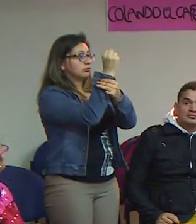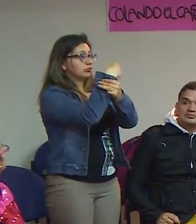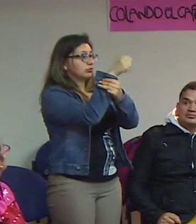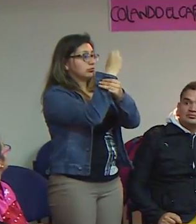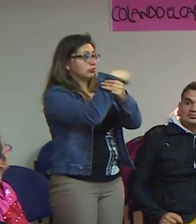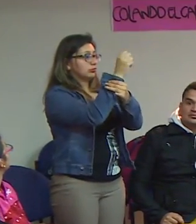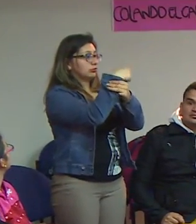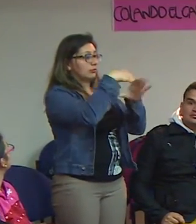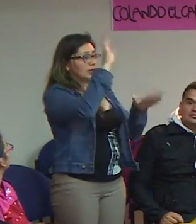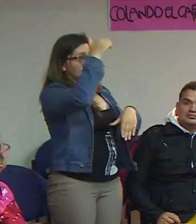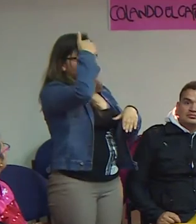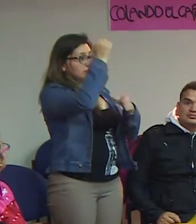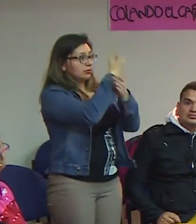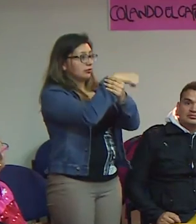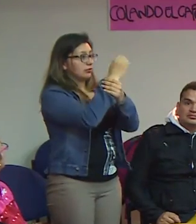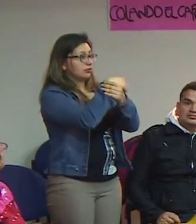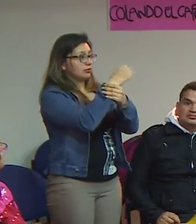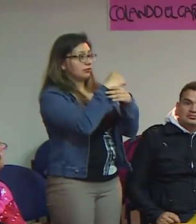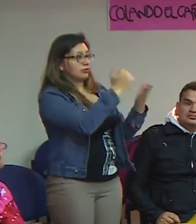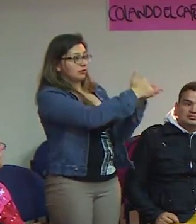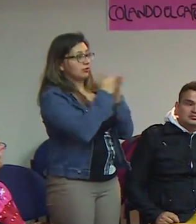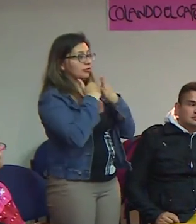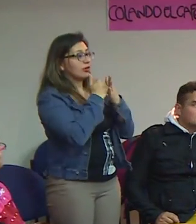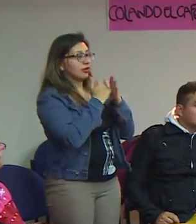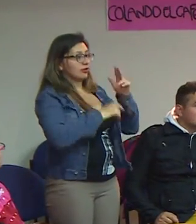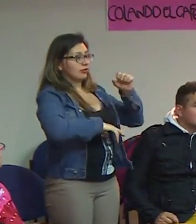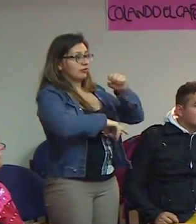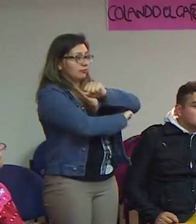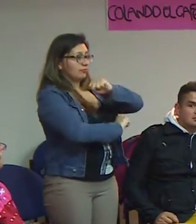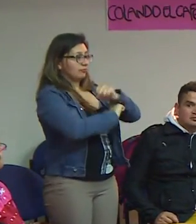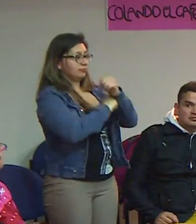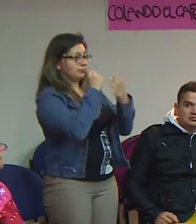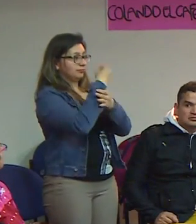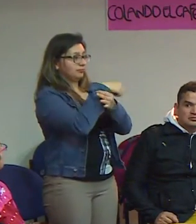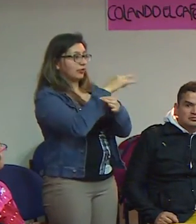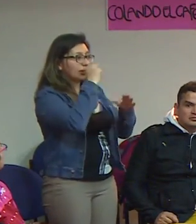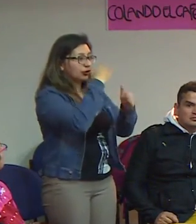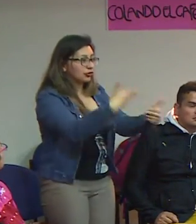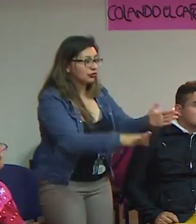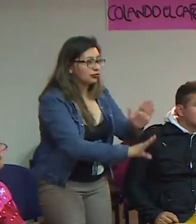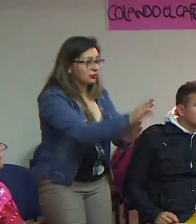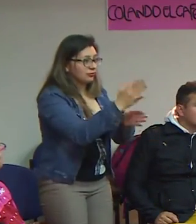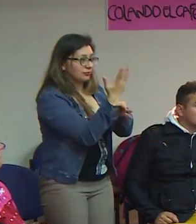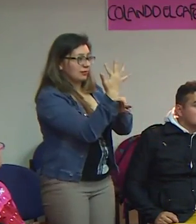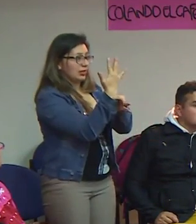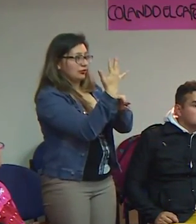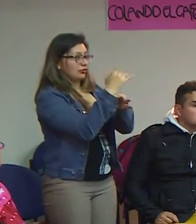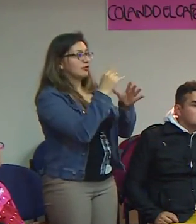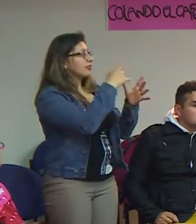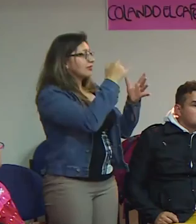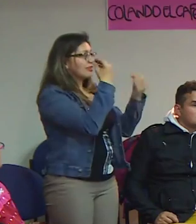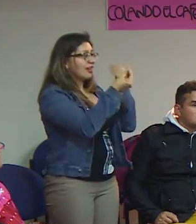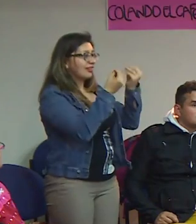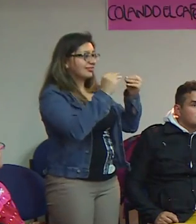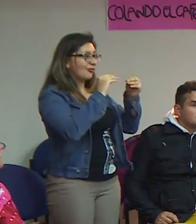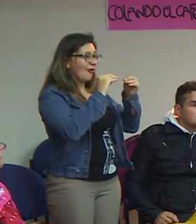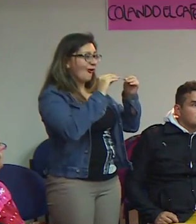Una idea que yo extraje del video fue la importancia de la motricidad fina, de desarrollar la motricidad fina en los